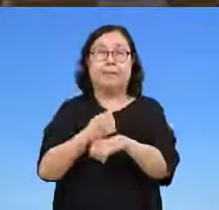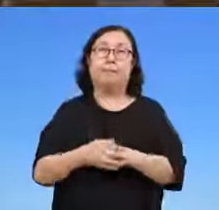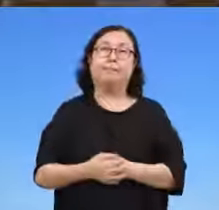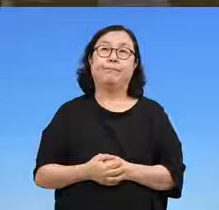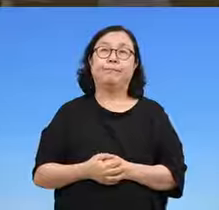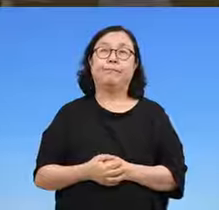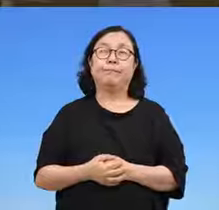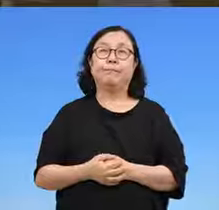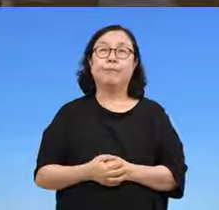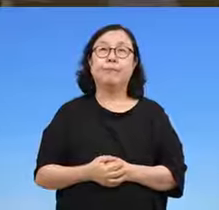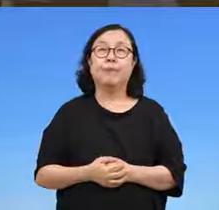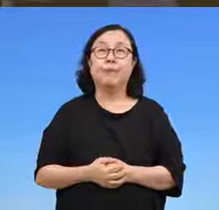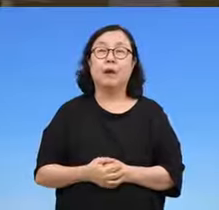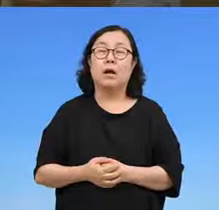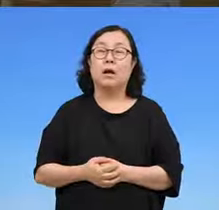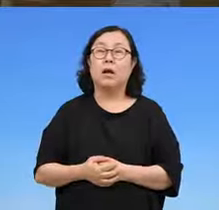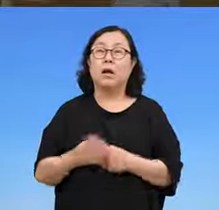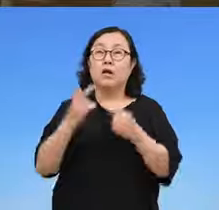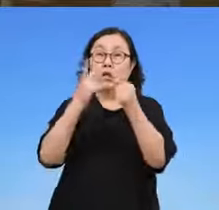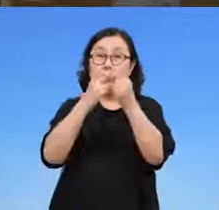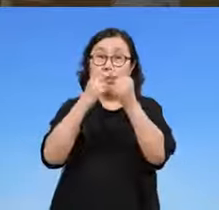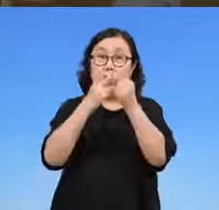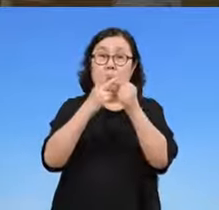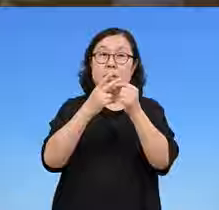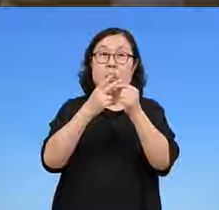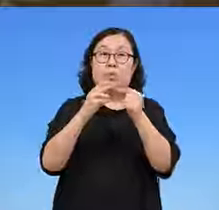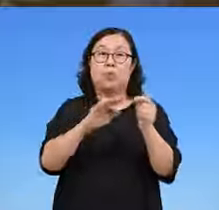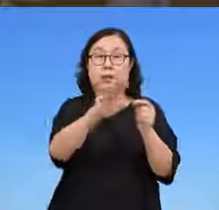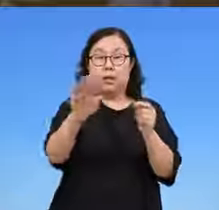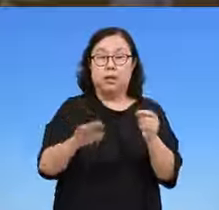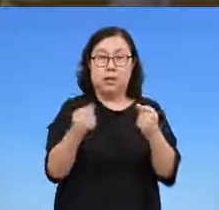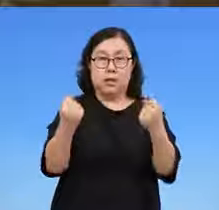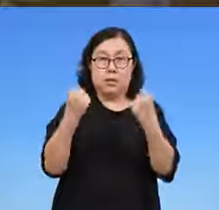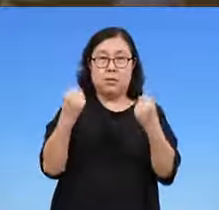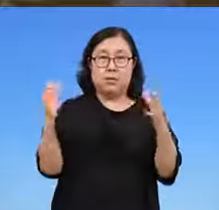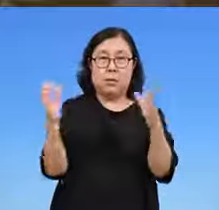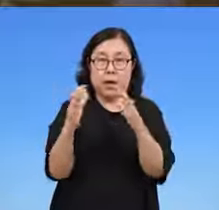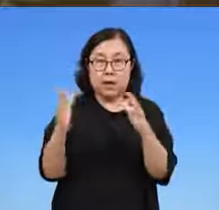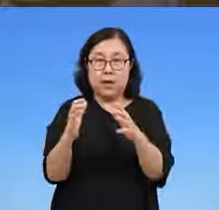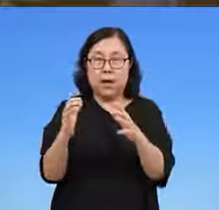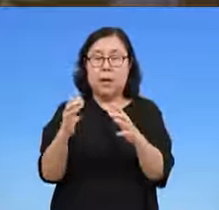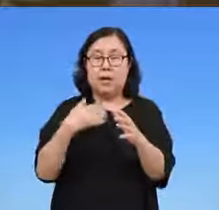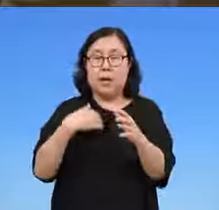뭐냐? 우리 모두는 힘을 합하여 다음 세대를 살려야 합니다.